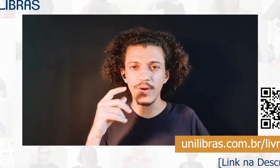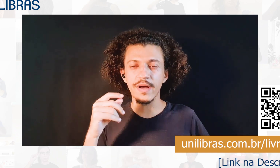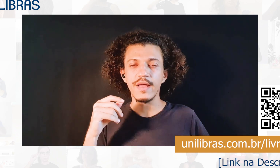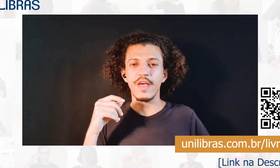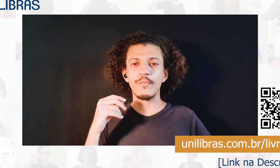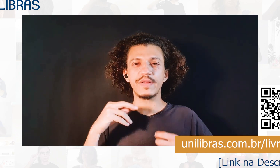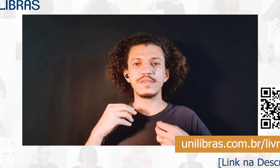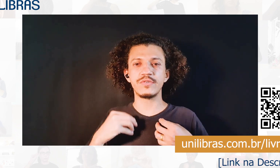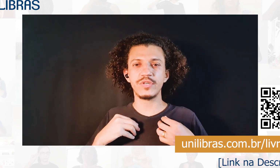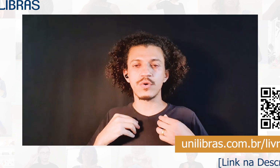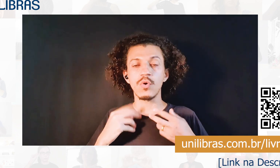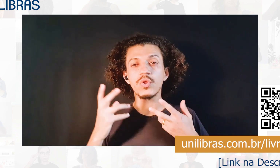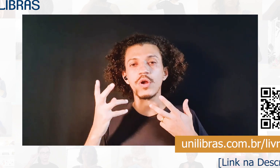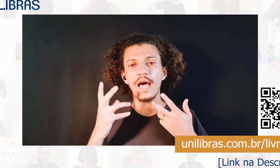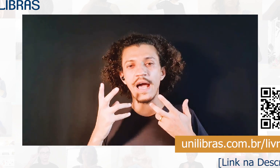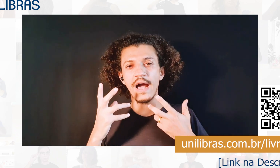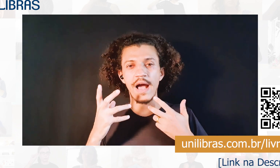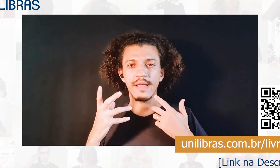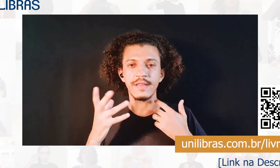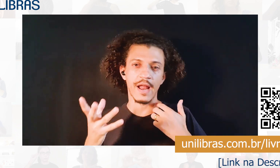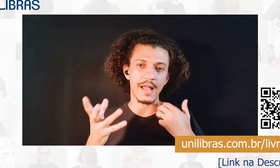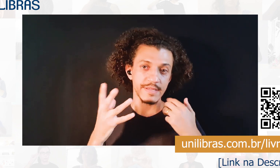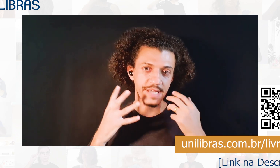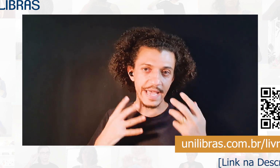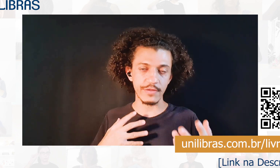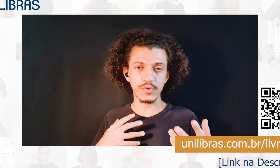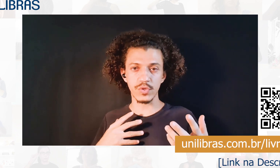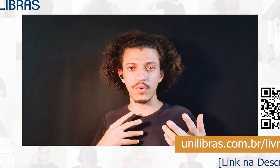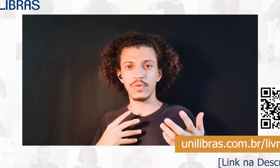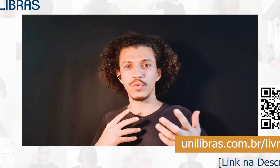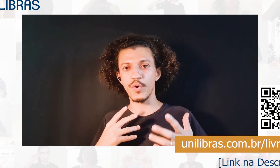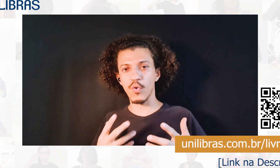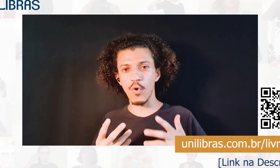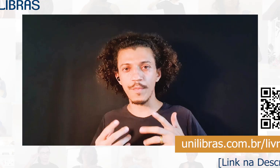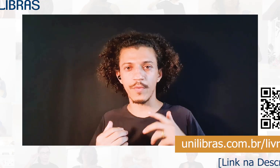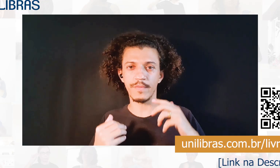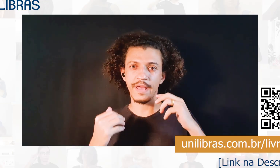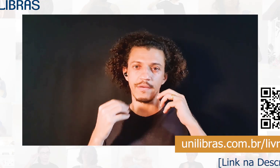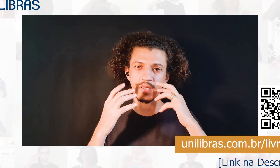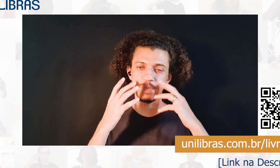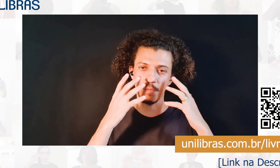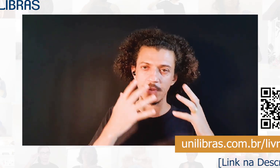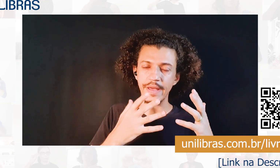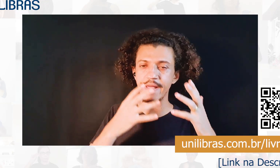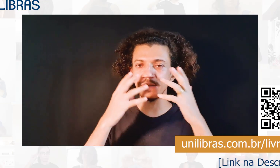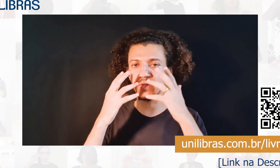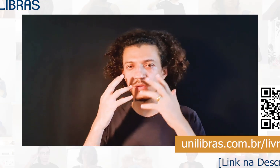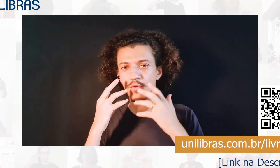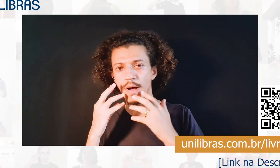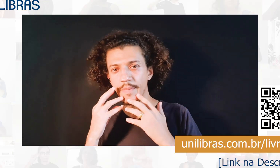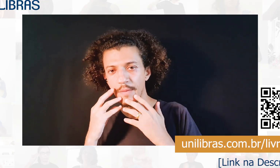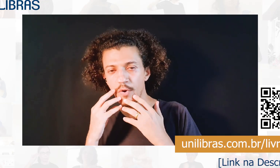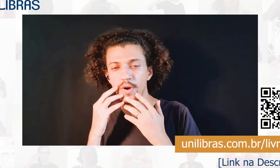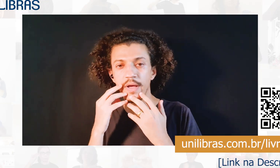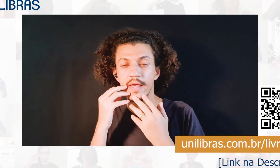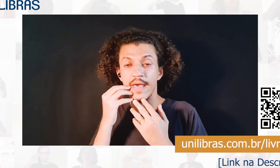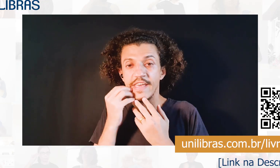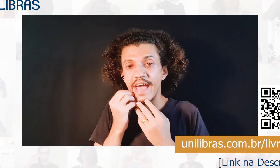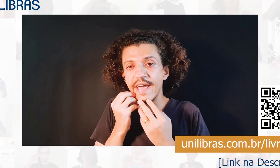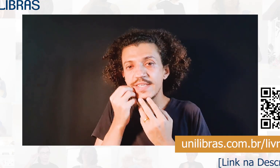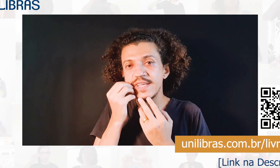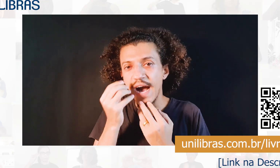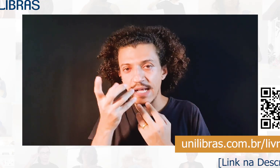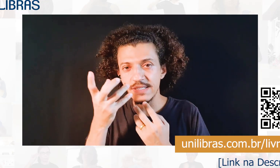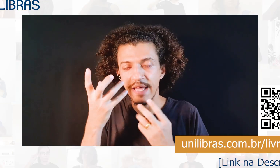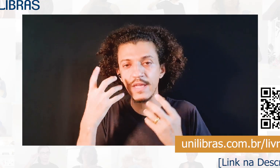a minha boca, eu preciso de controlar a entrada e saída do som do meu corpo, né? Eu respirando pelo nariz, soltando o ar pela boca,